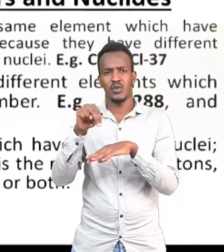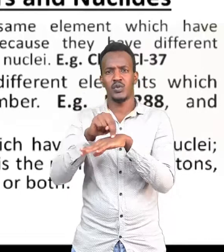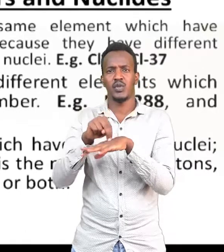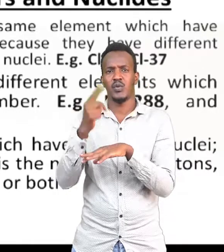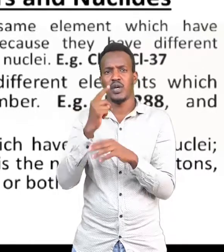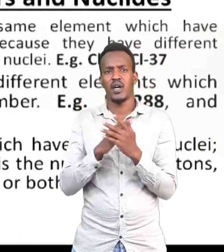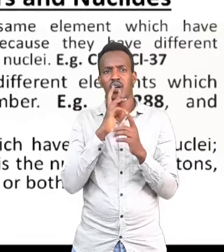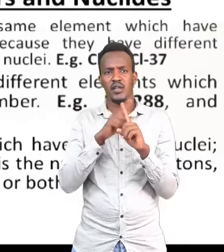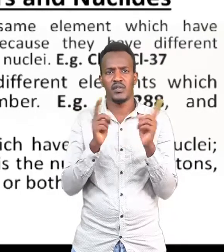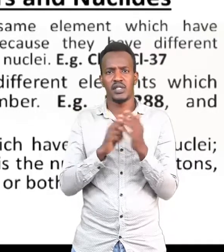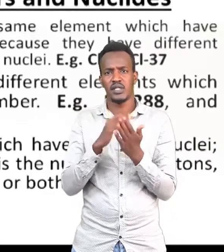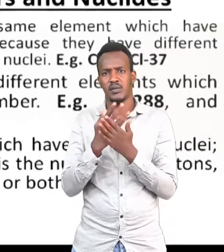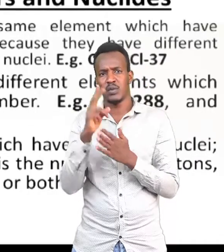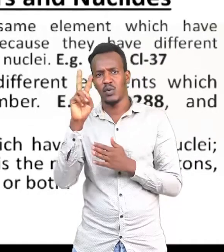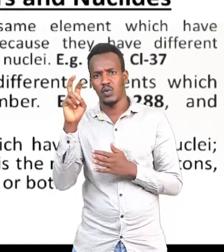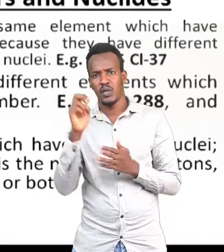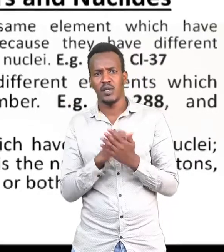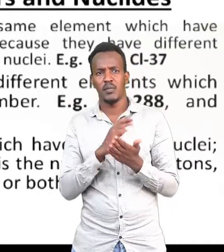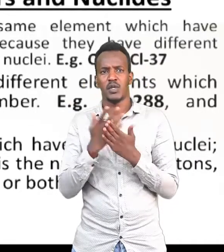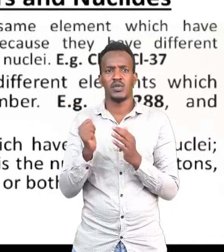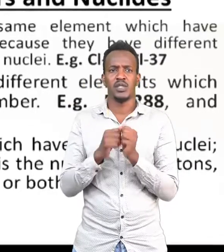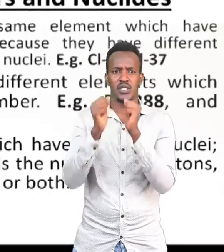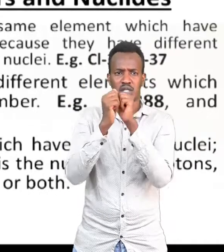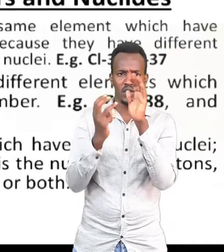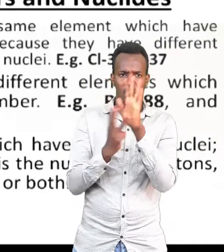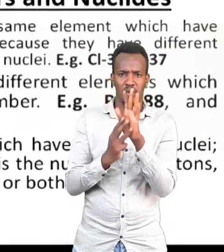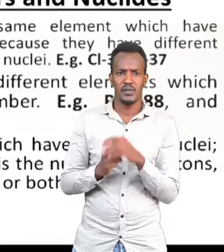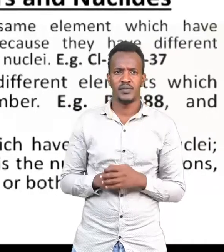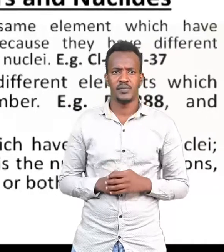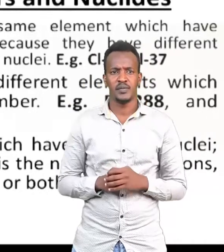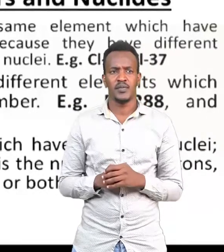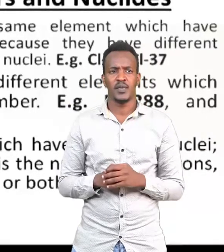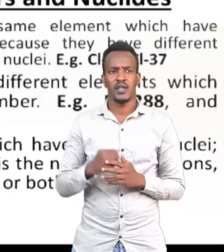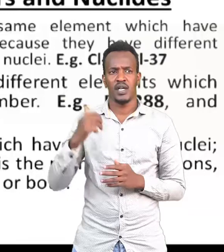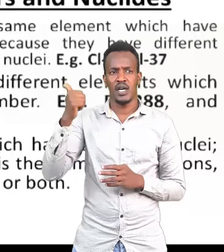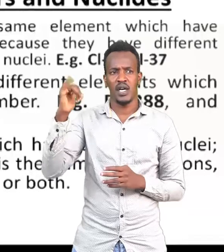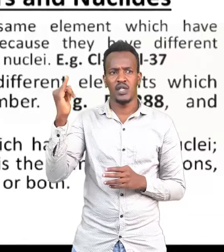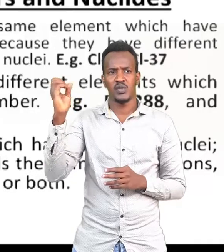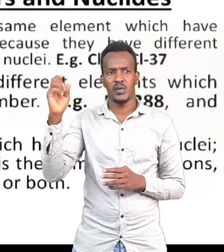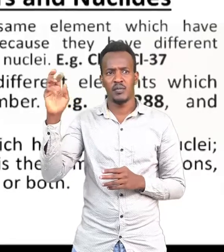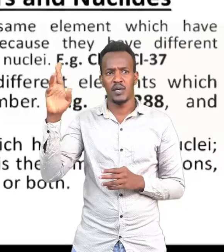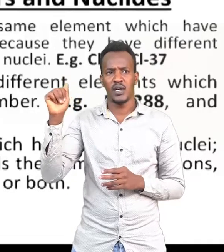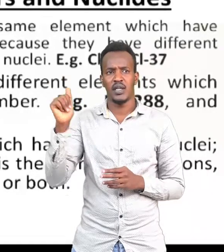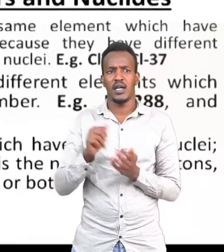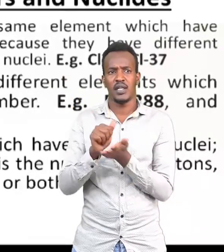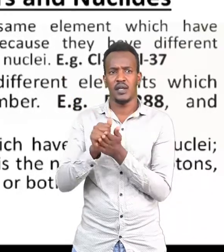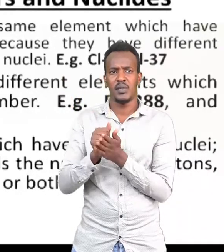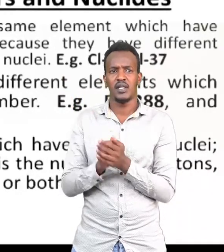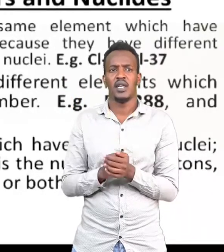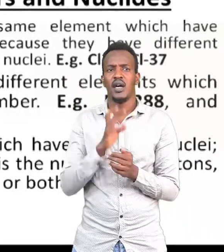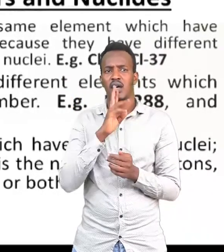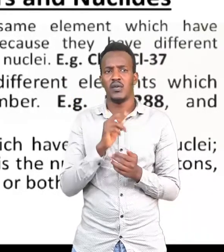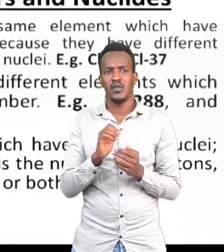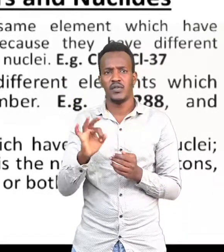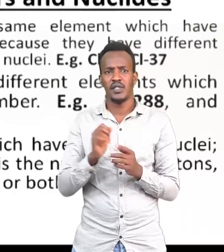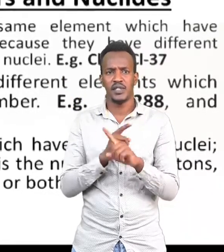20 marna waxa weeye qaybtaasi ah 18 ah way isobarisku maxay yihiin isobarisku waxa weeyaan atomada